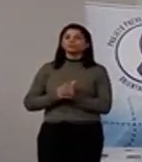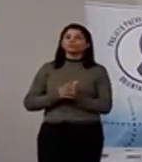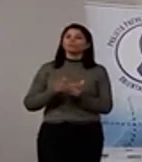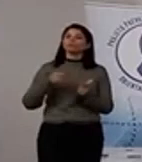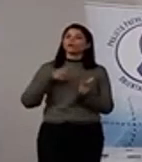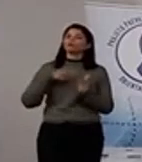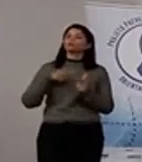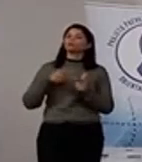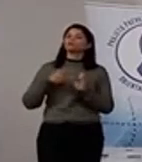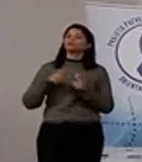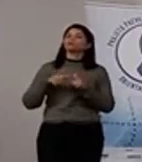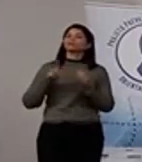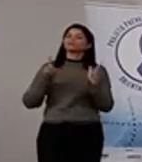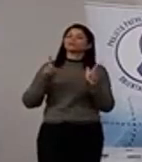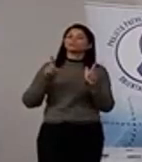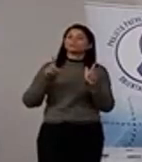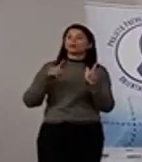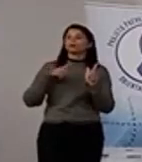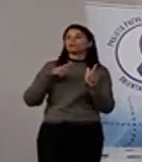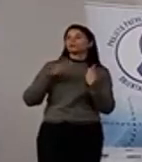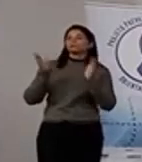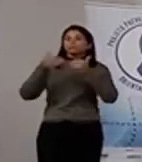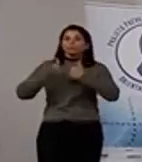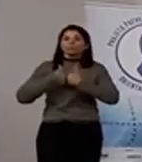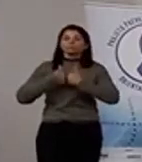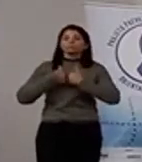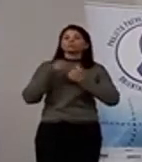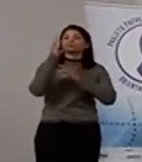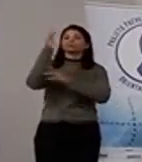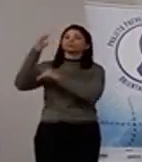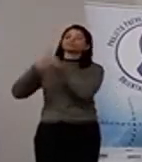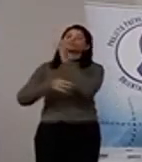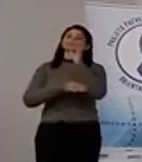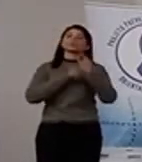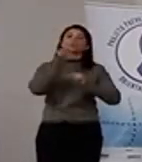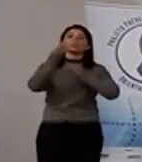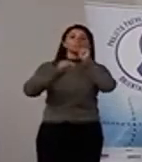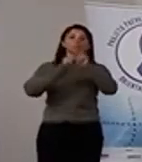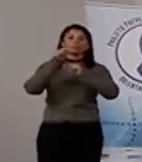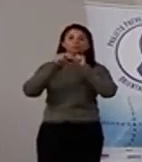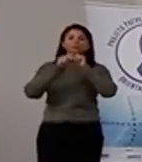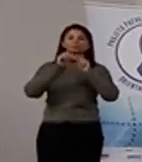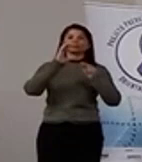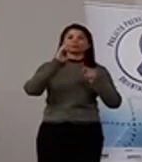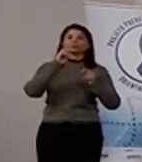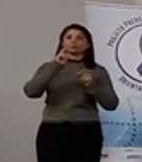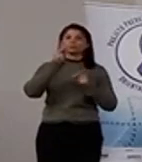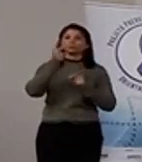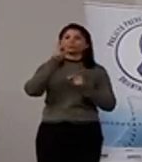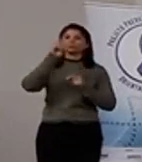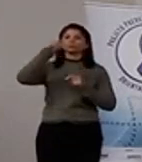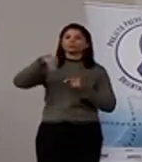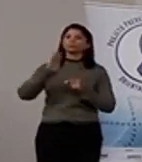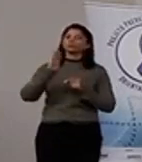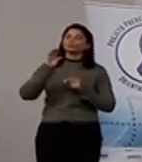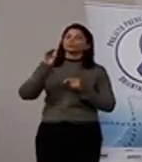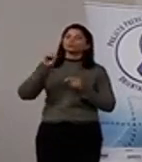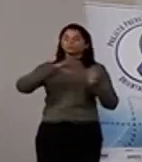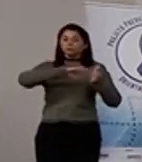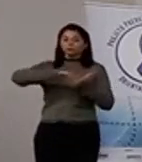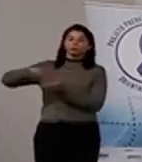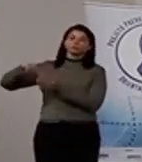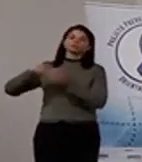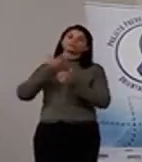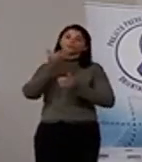é um autismo, digamos, ambiental, né? Se você tirar o chumbo, a exposição, a criança pode até melhorar.